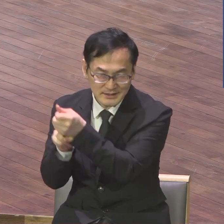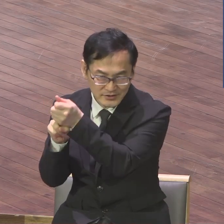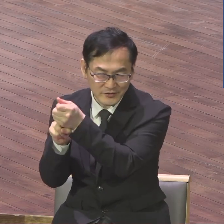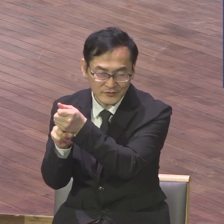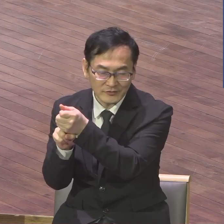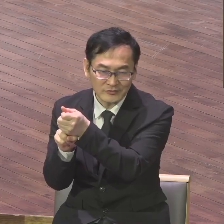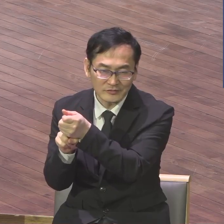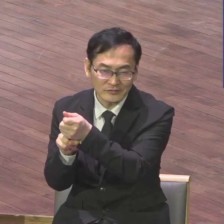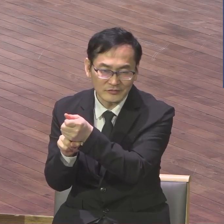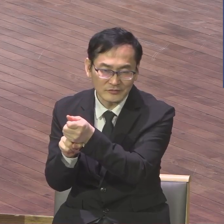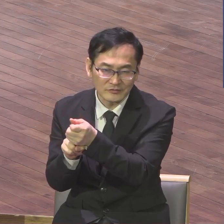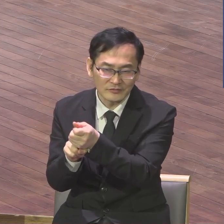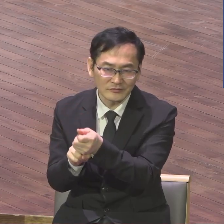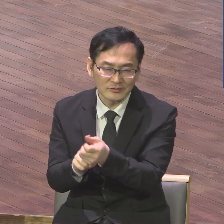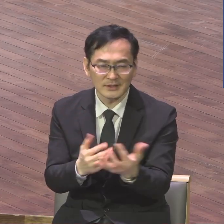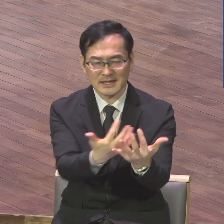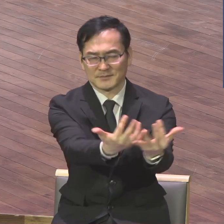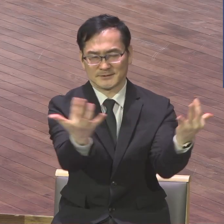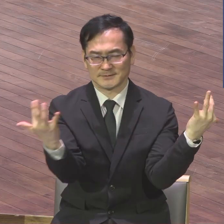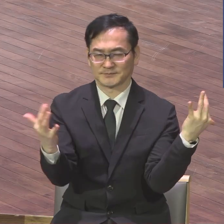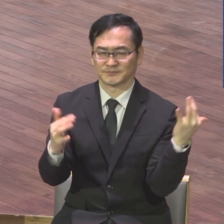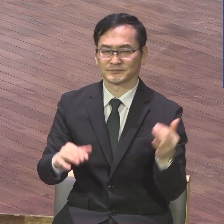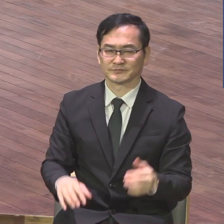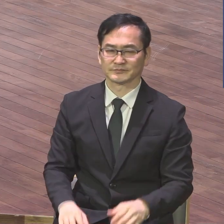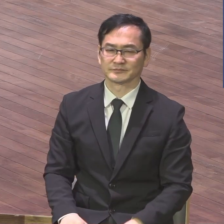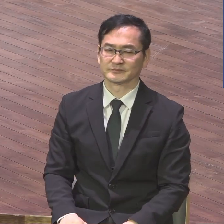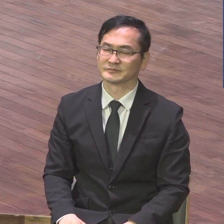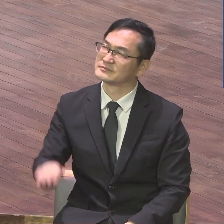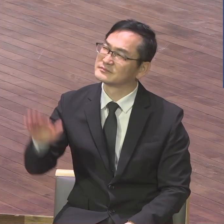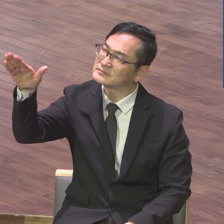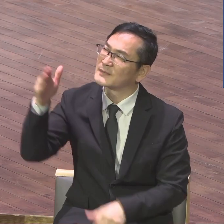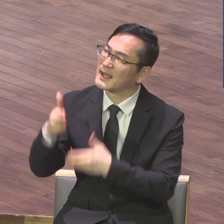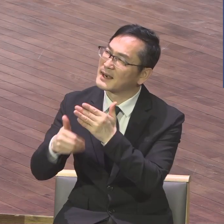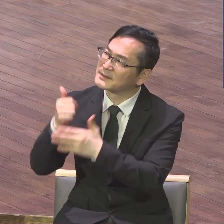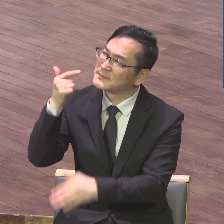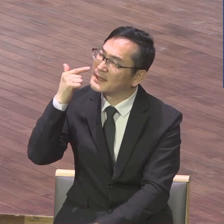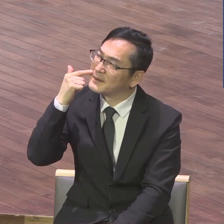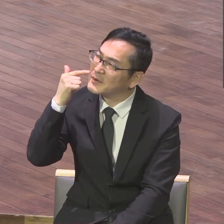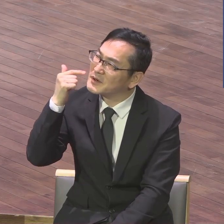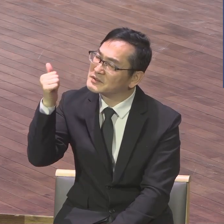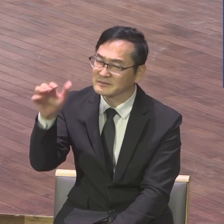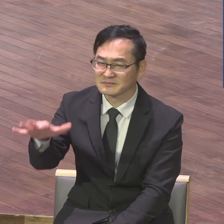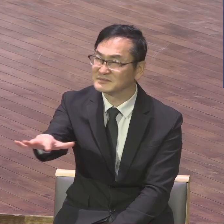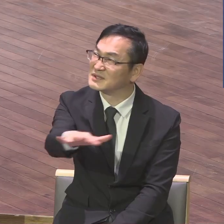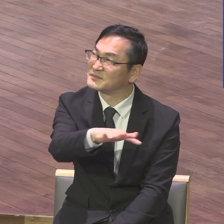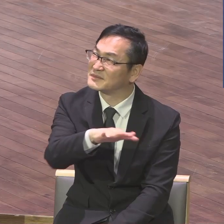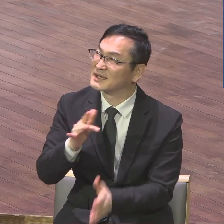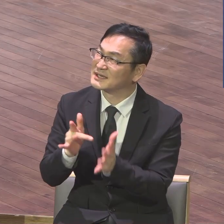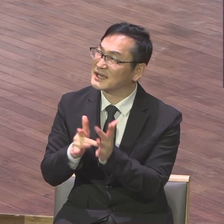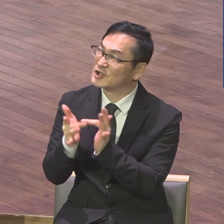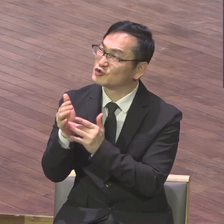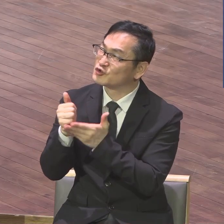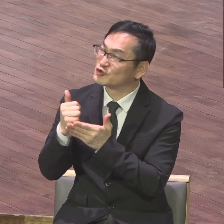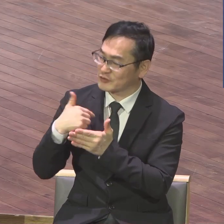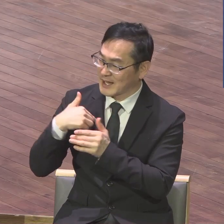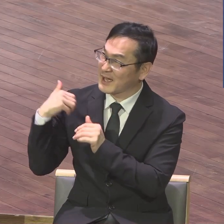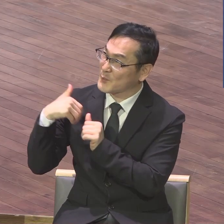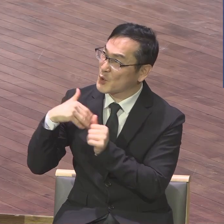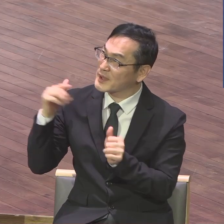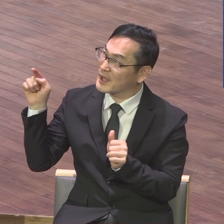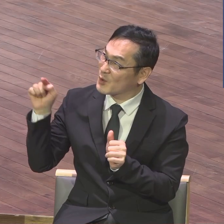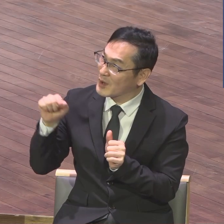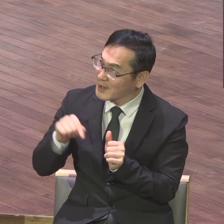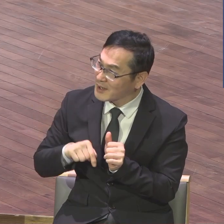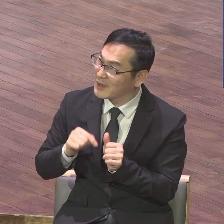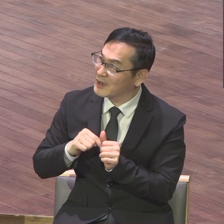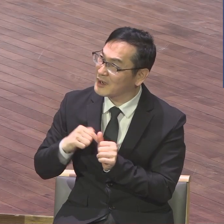예수님은 둘러선 무리들로 하여금 하나님 아버지께서 예수를 세상에 보내신